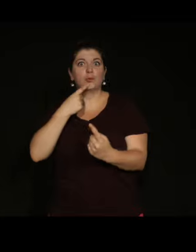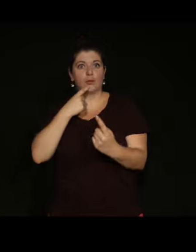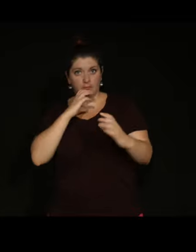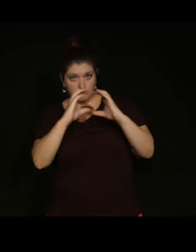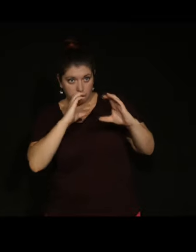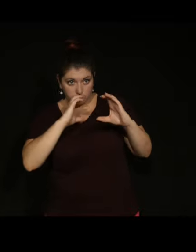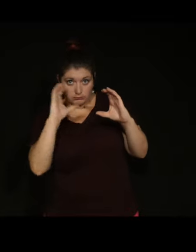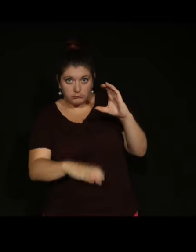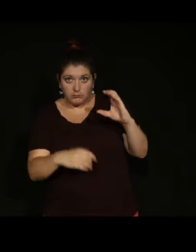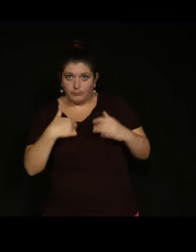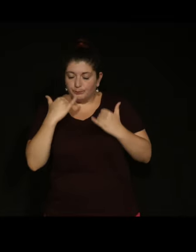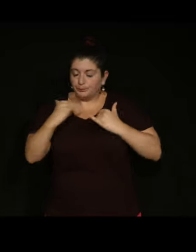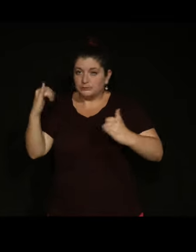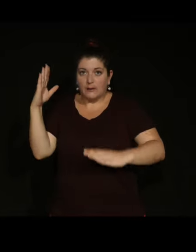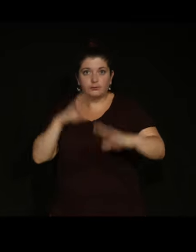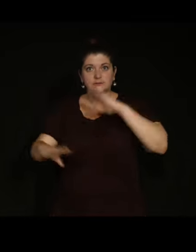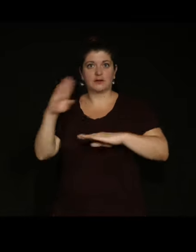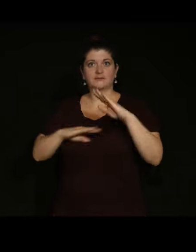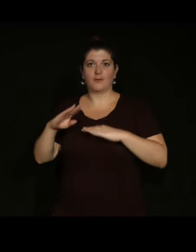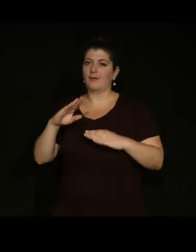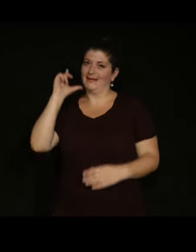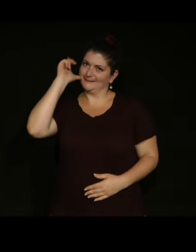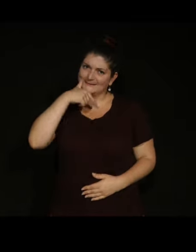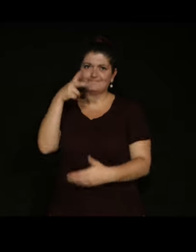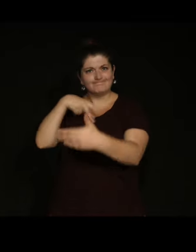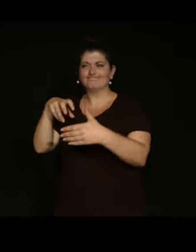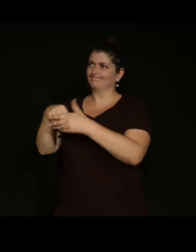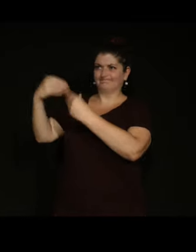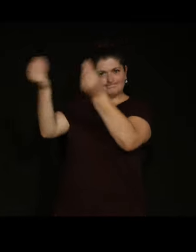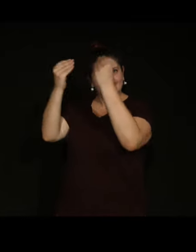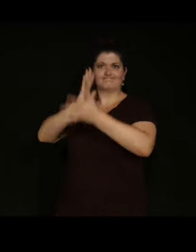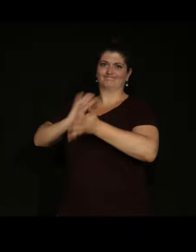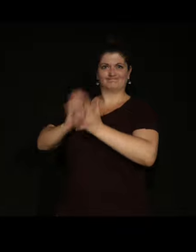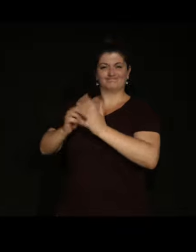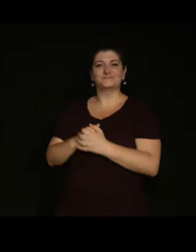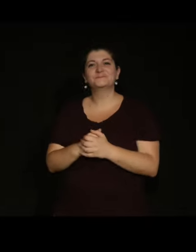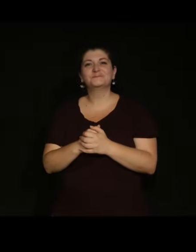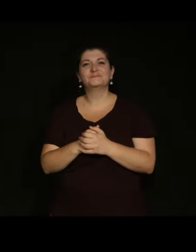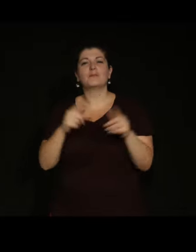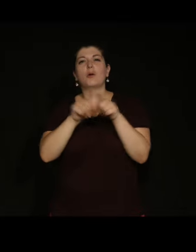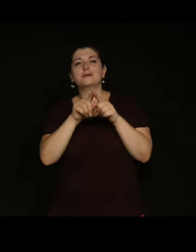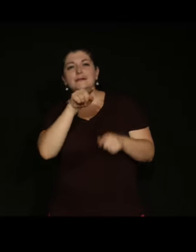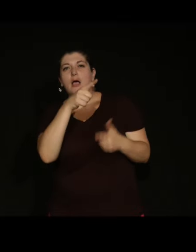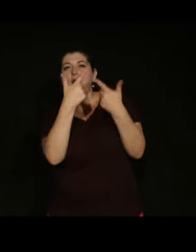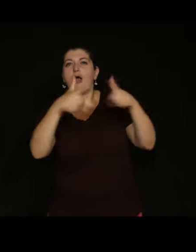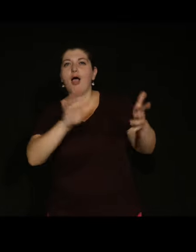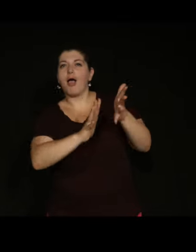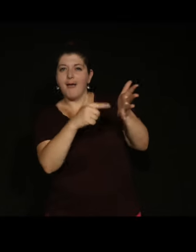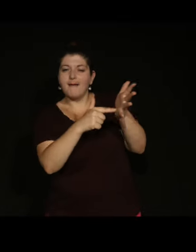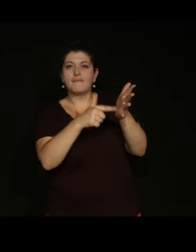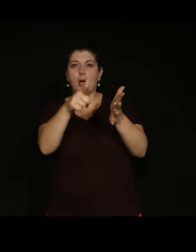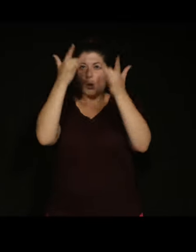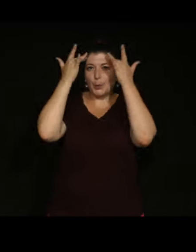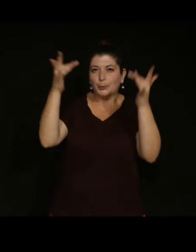ça vient parce qu'à Toulouse, il y a une grande communauté sourde, et du coup, on est amené très